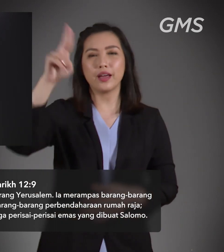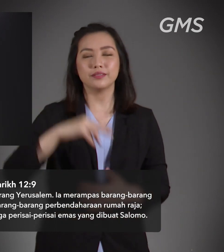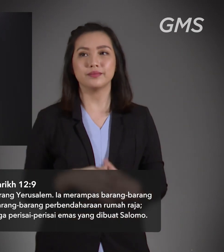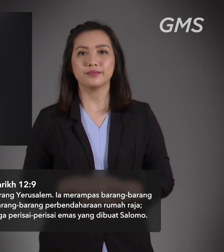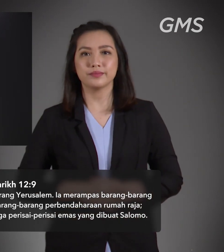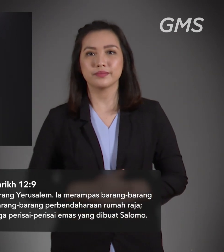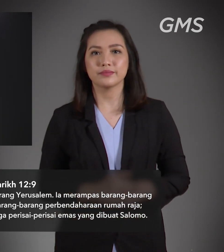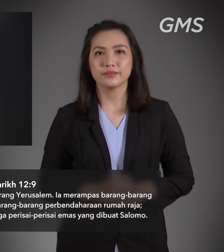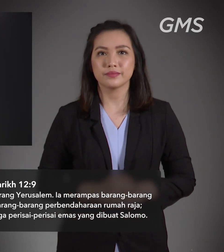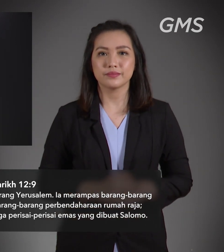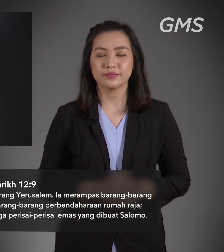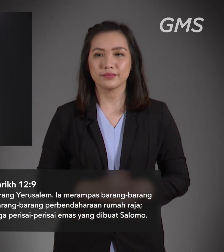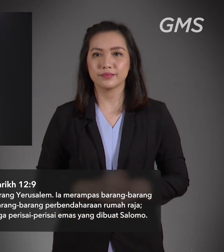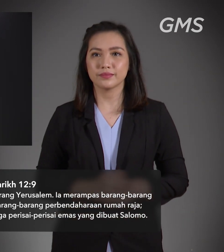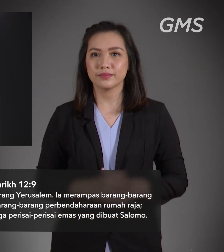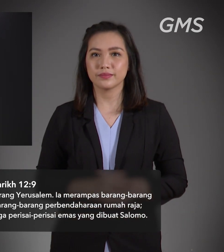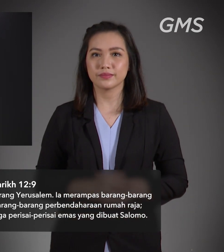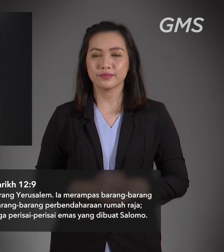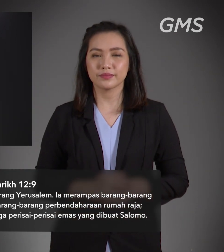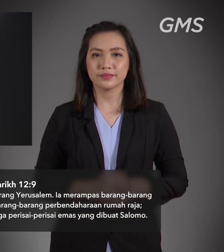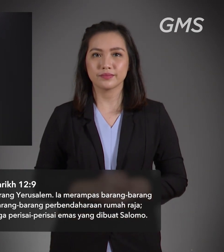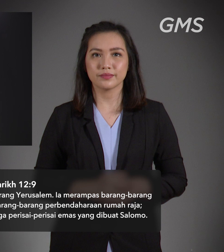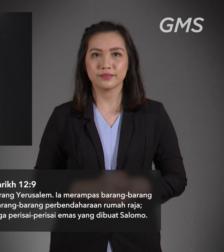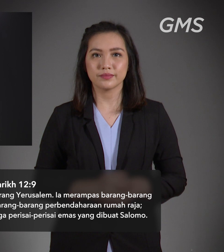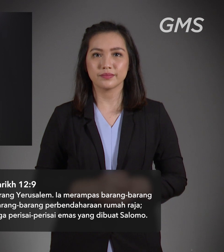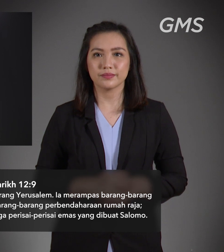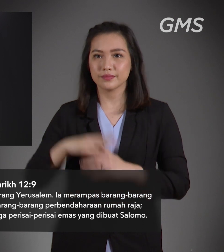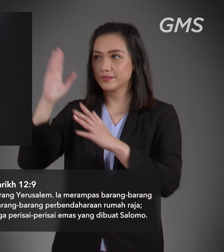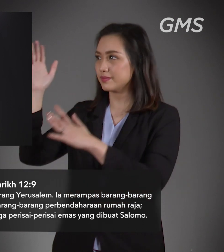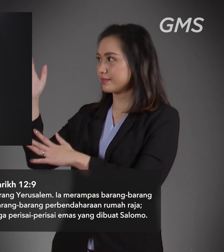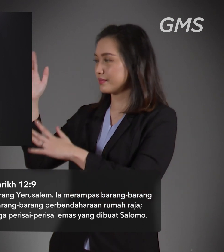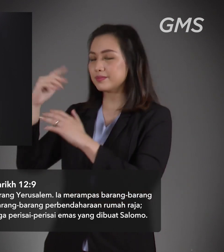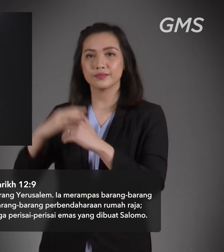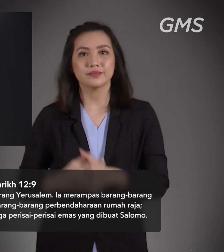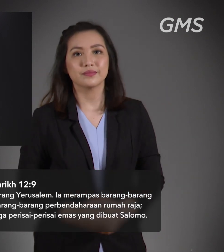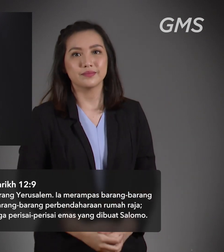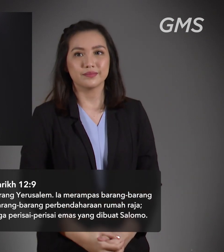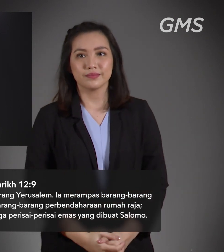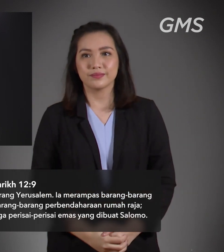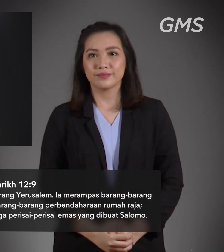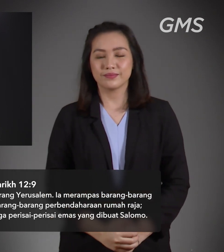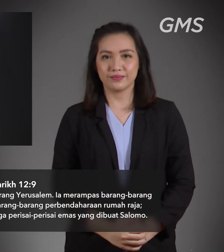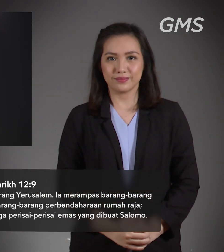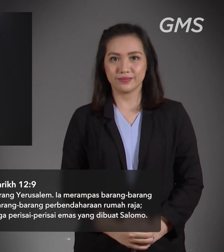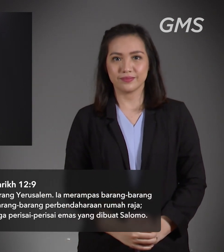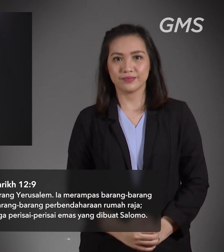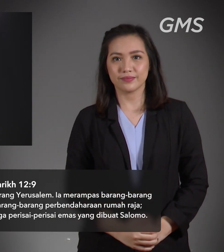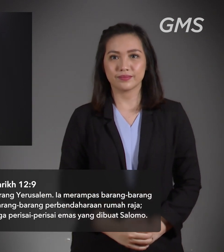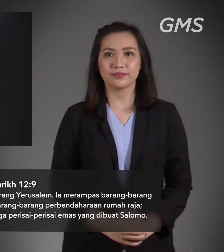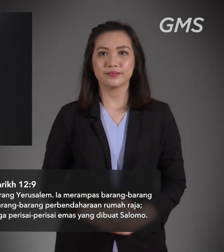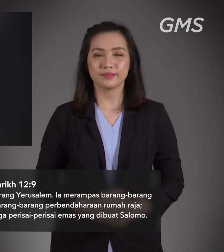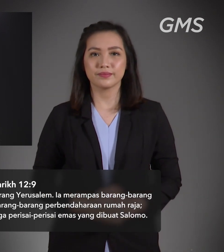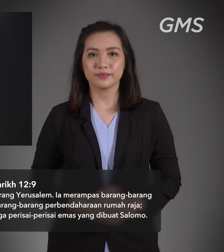Mesir itu menyerang Yerusalem. Ia merampas barang-barang perbendaharaan rumah Tuhan. Sayang ya.